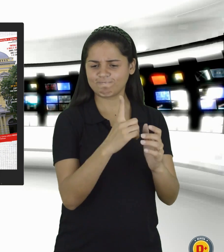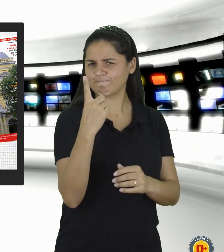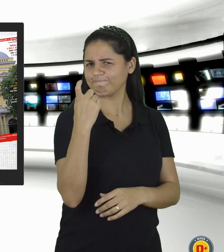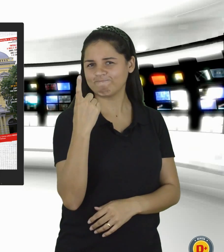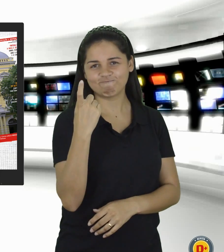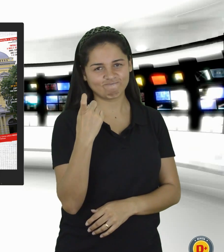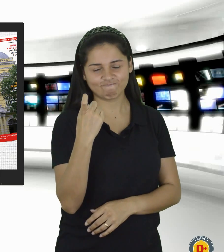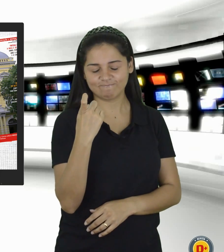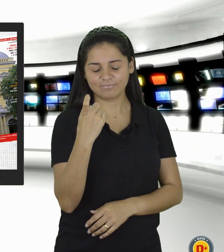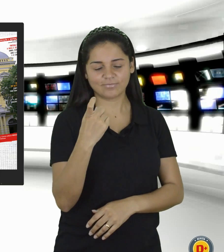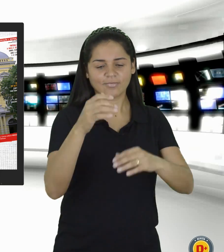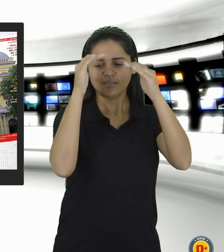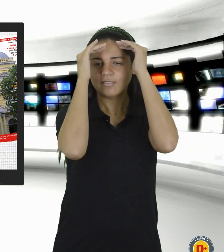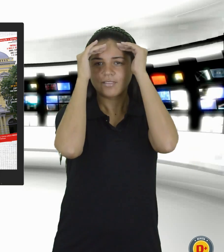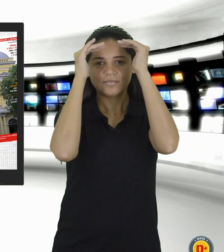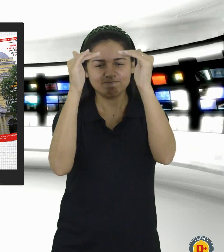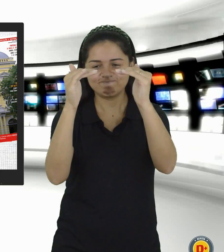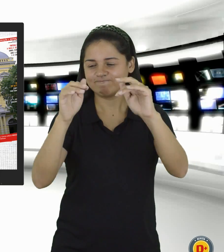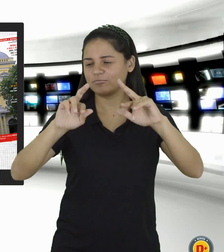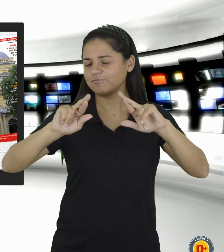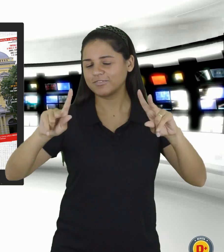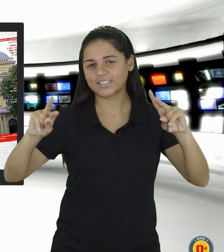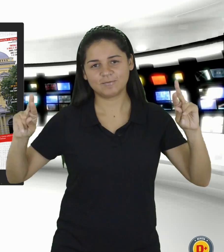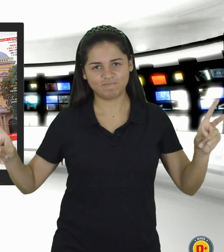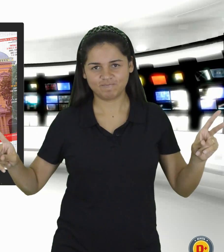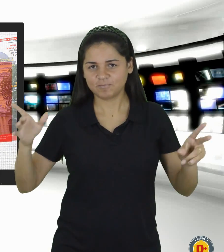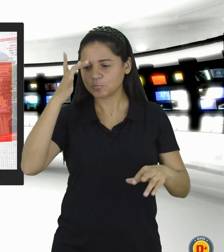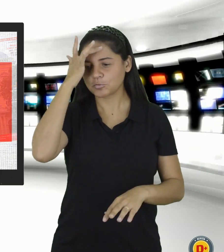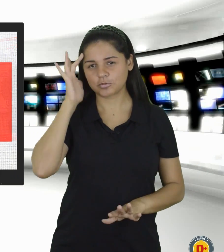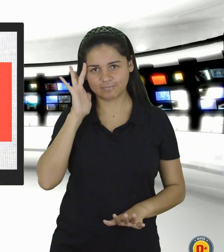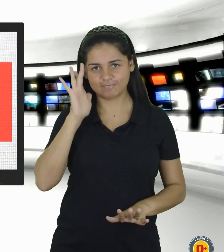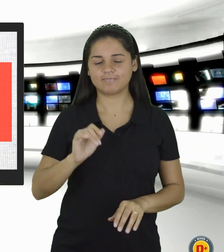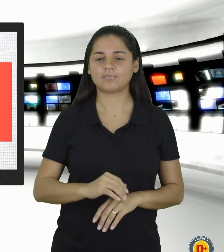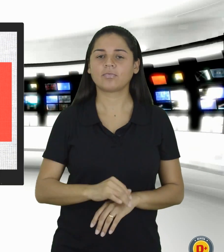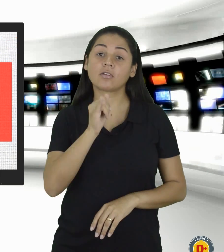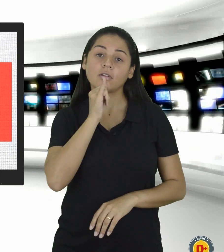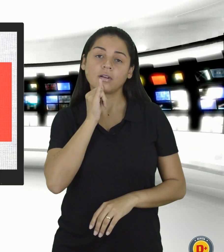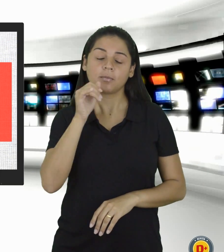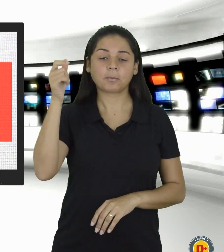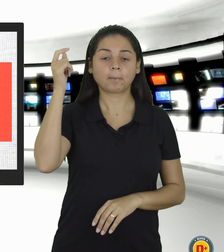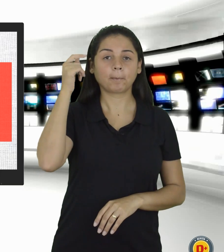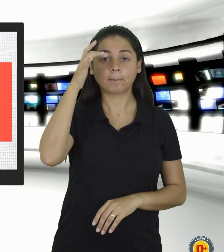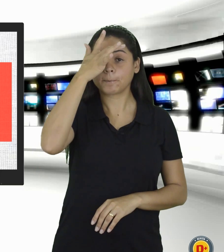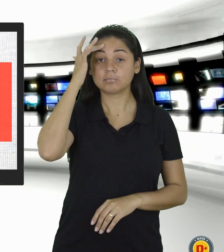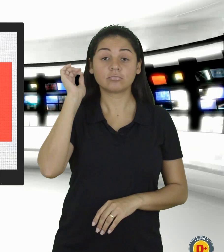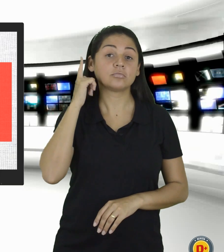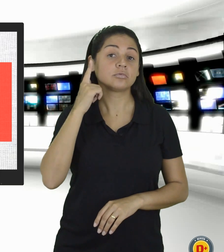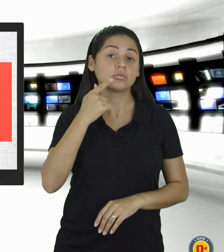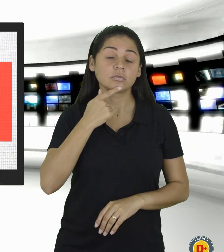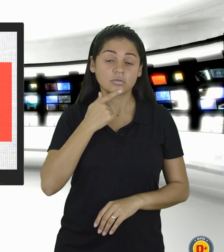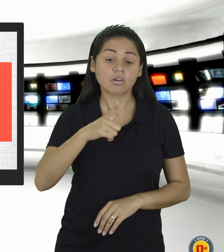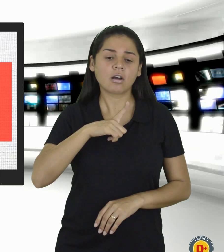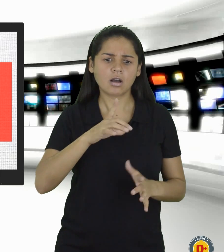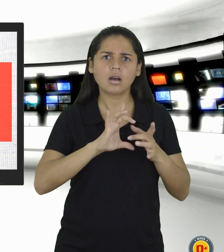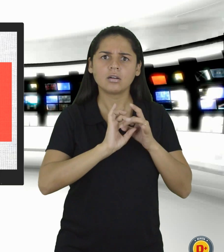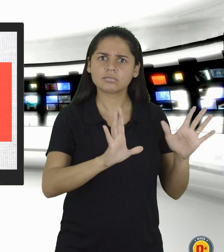única do segmento que respeita a diversidade e a diferença. Por exemplo, as pessoas surdas têm acesso ao conteúdo em Libras. As